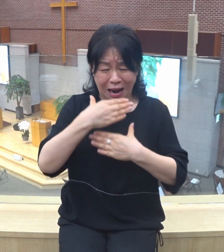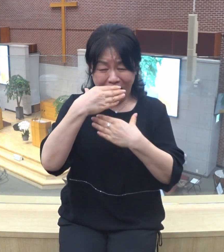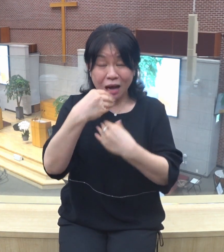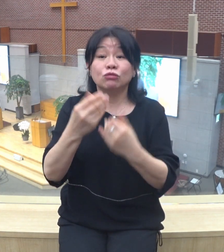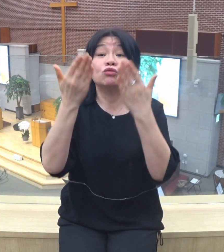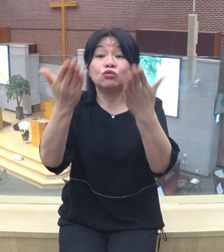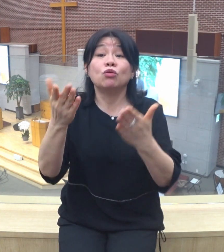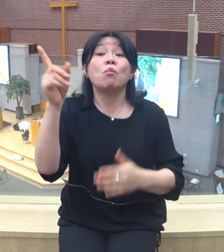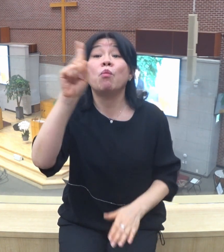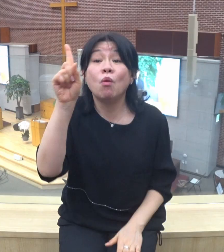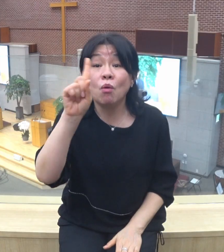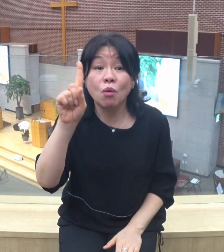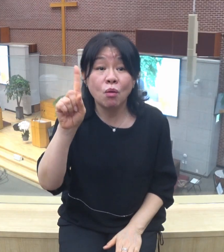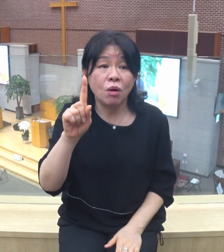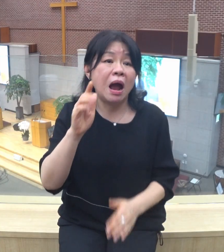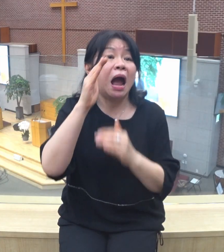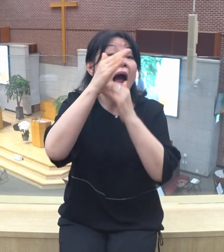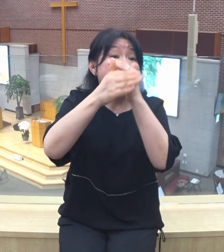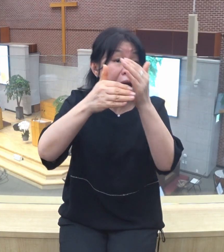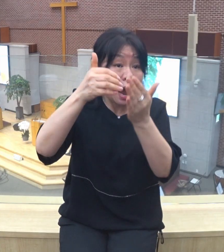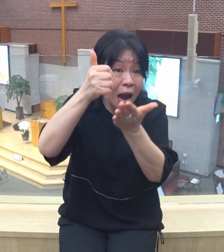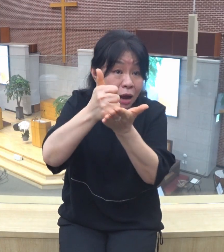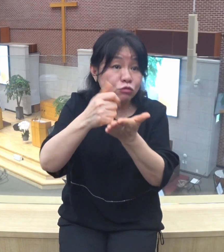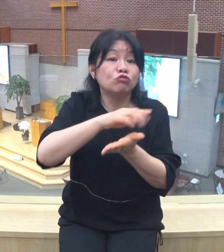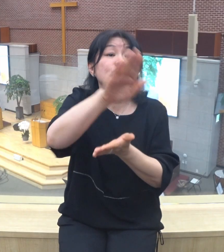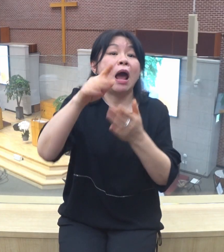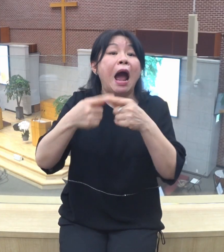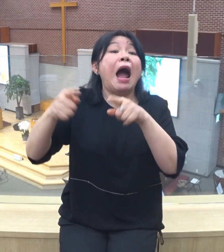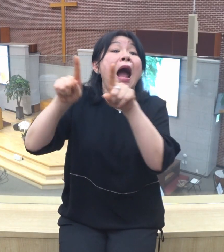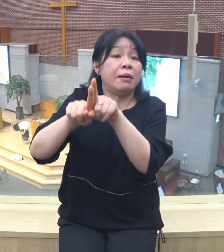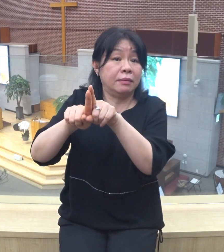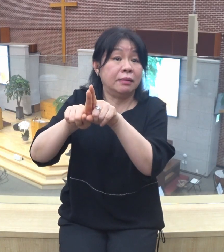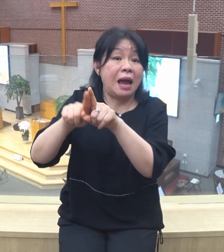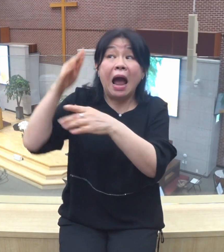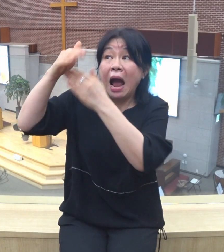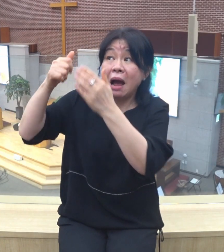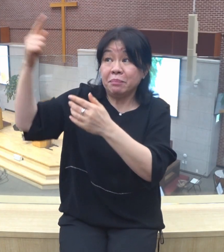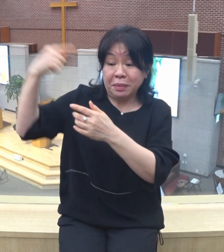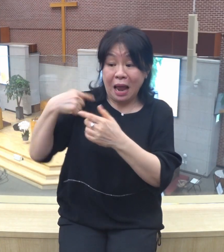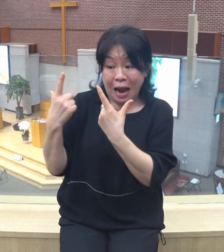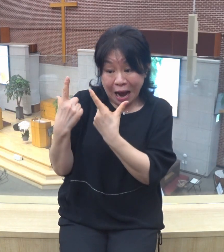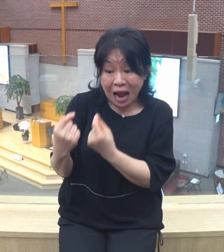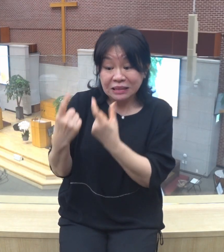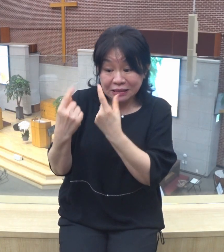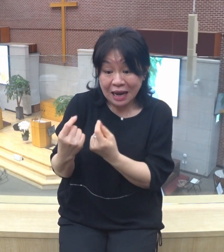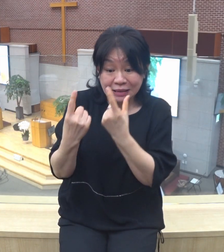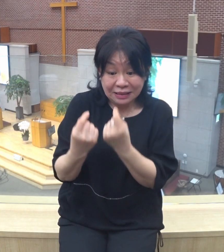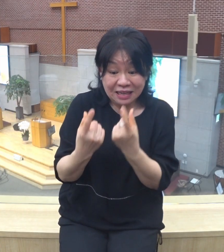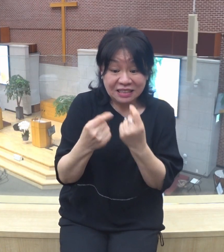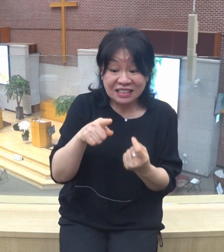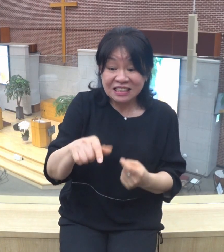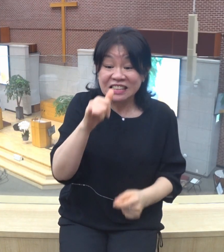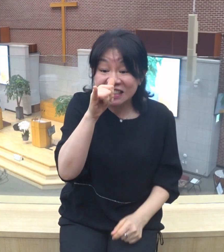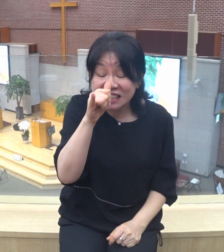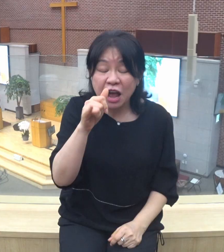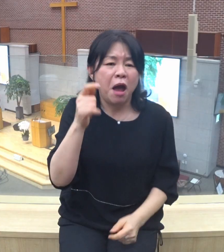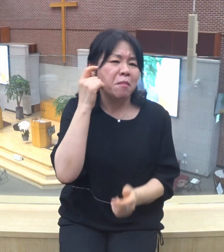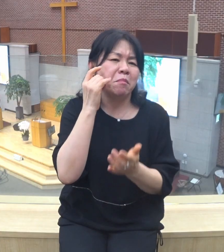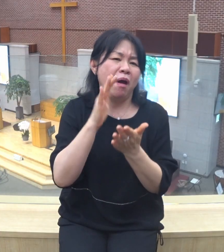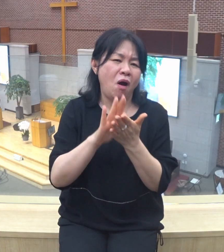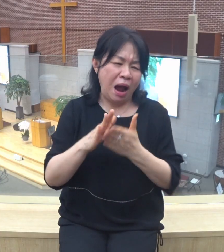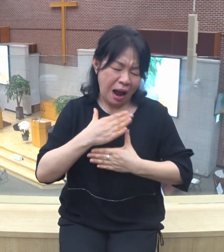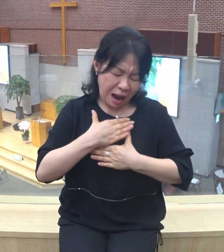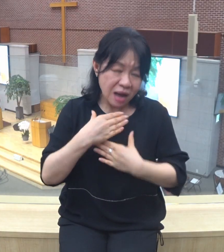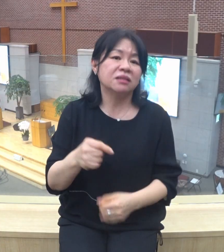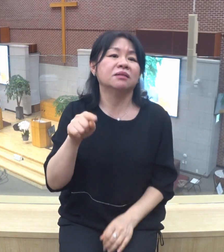보장합니까? 하나님께서 우리와 함께 하시는 것, 그것이 바로 우리의 안전입니다.